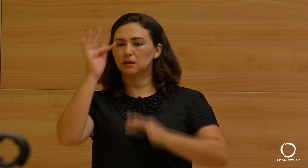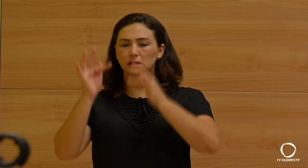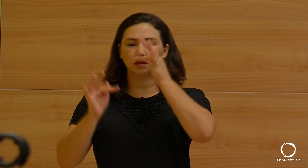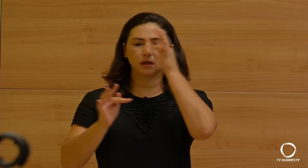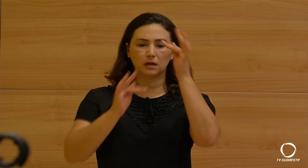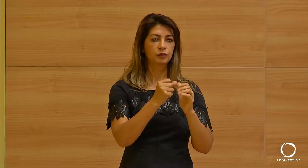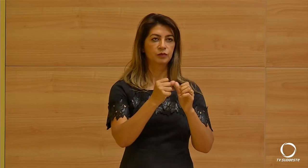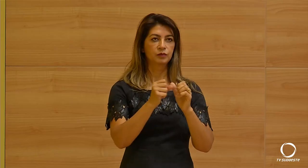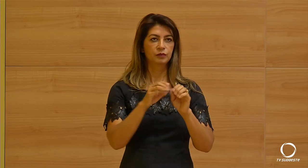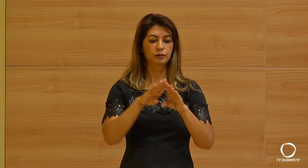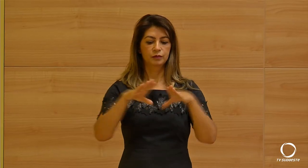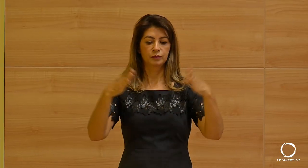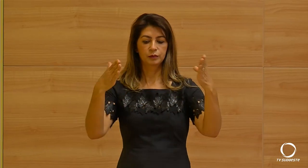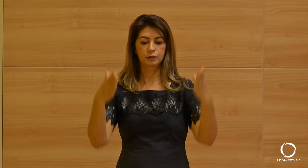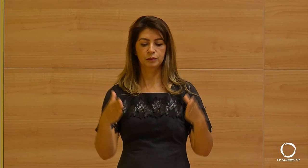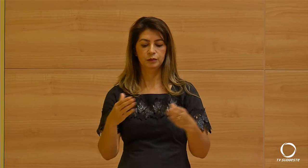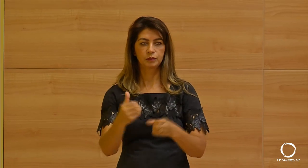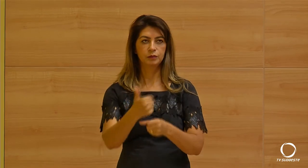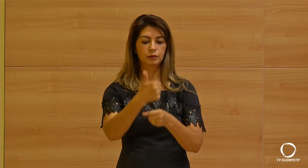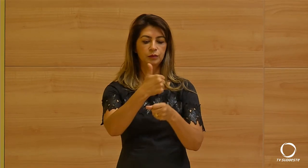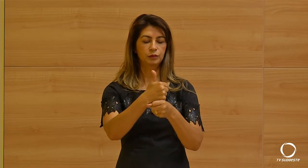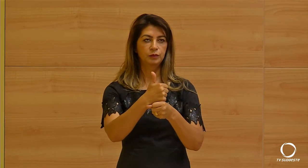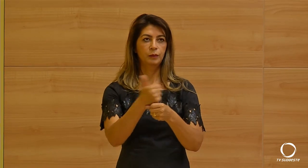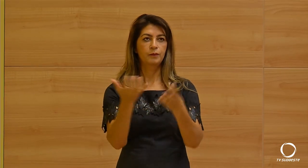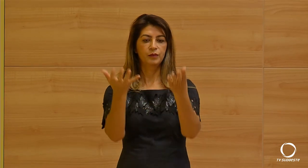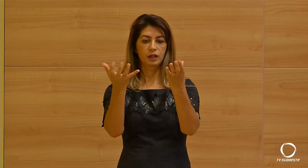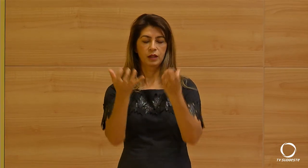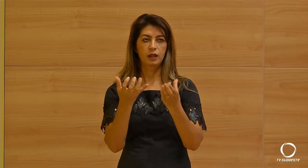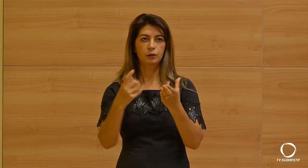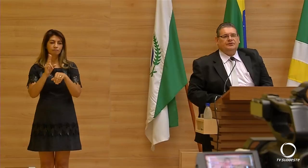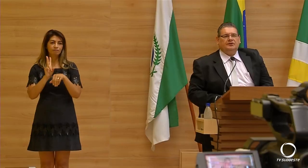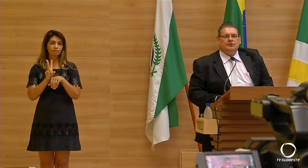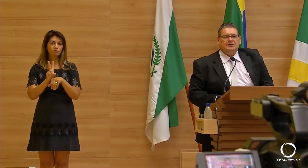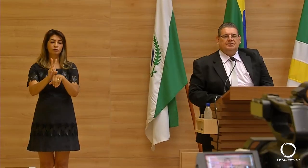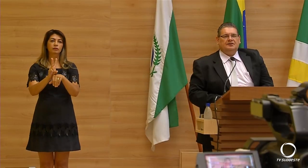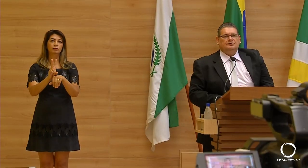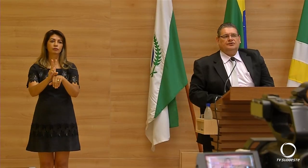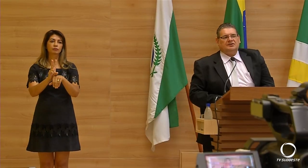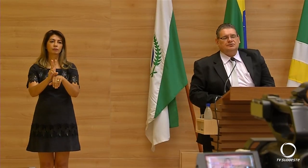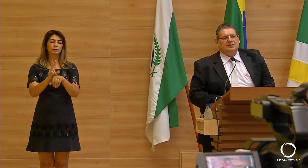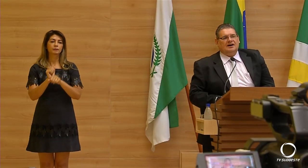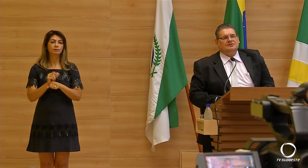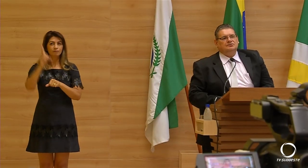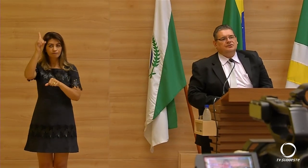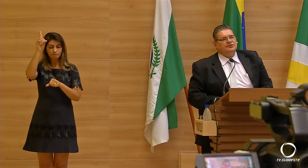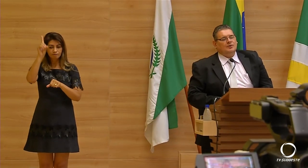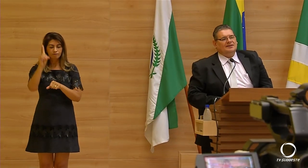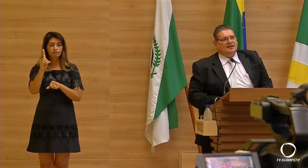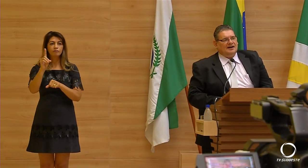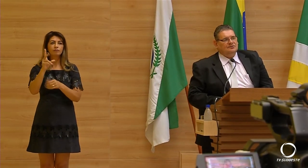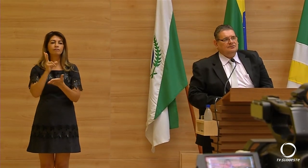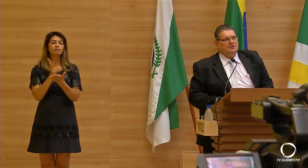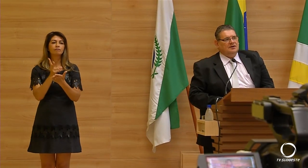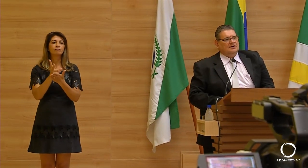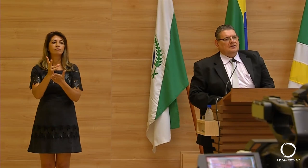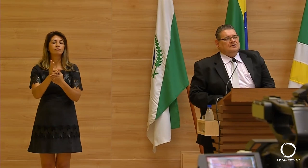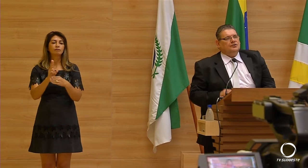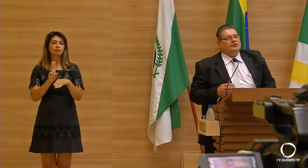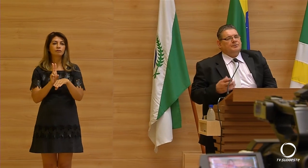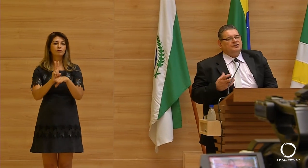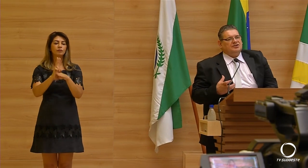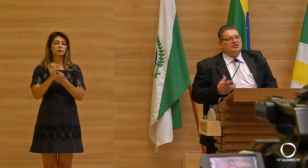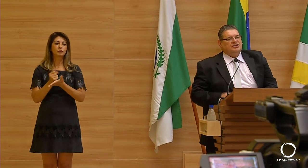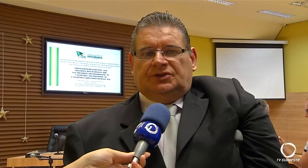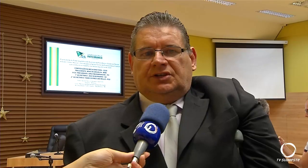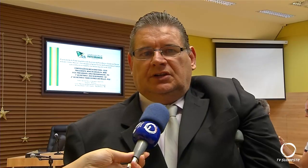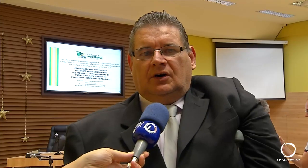Tem duração de 1 ano e pode ser prorrogada e atende a um projeto de resolução aprovado em setembro de 2018.